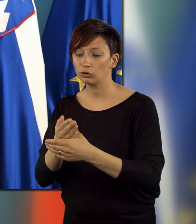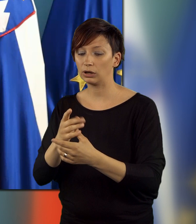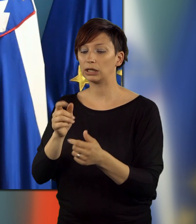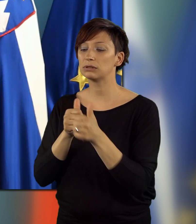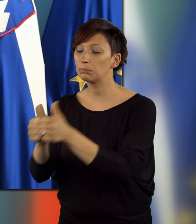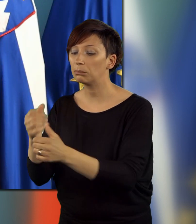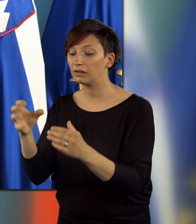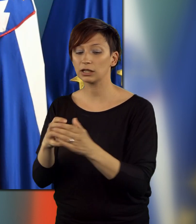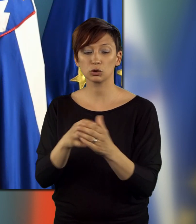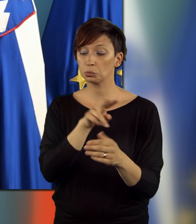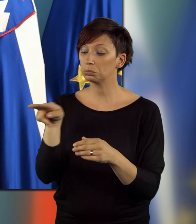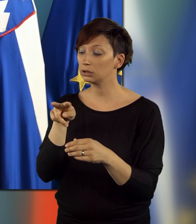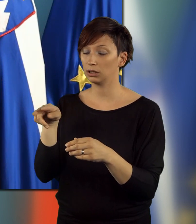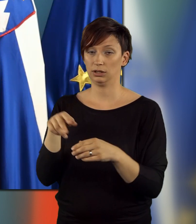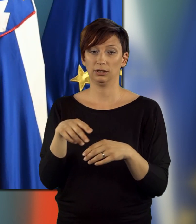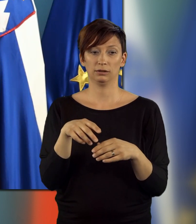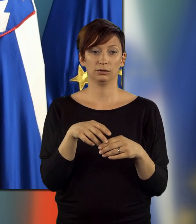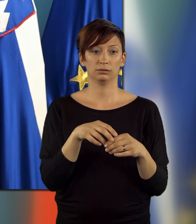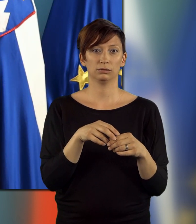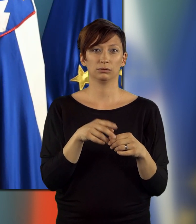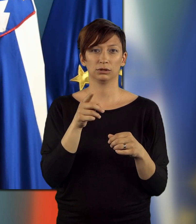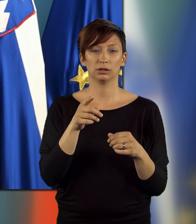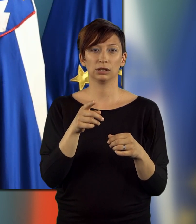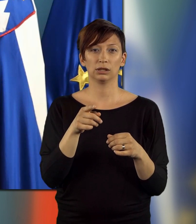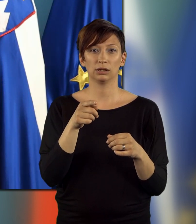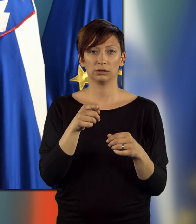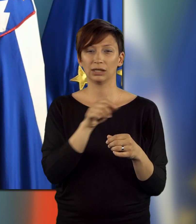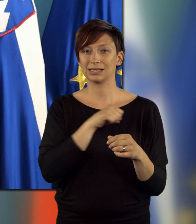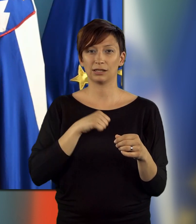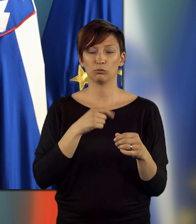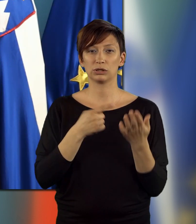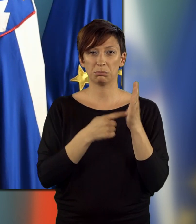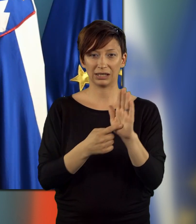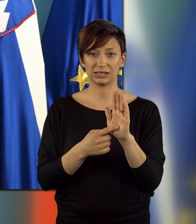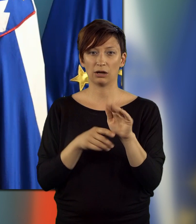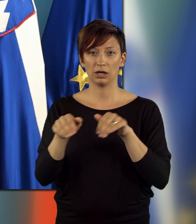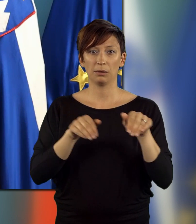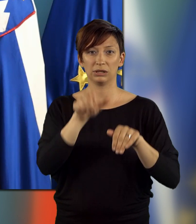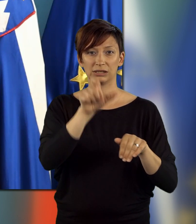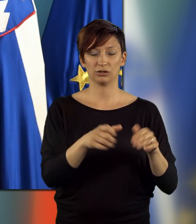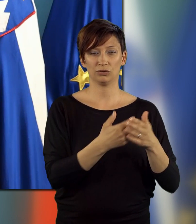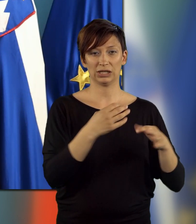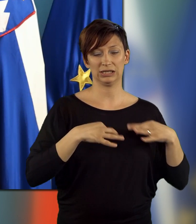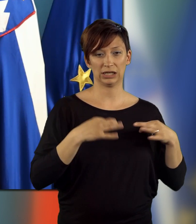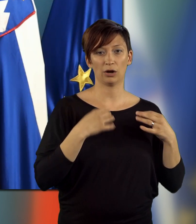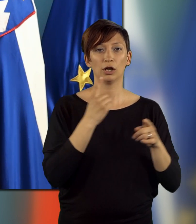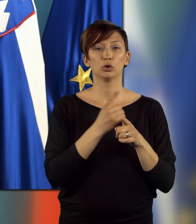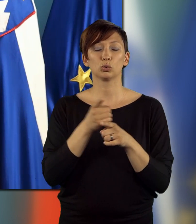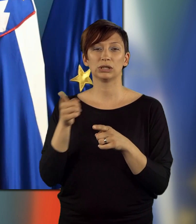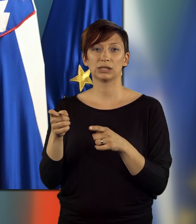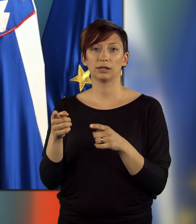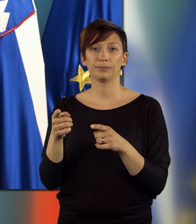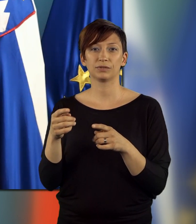in spremljevalna skupina, in je tako ne samo s predstavnikom Ministrstva za zdravje, temveč